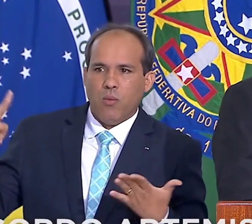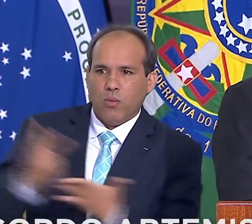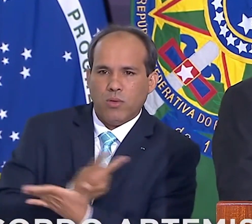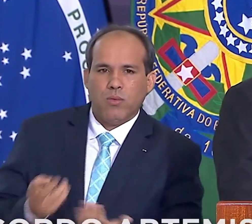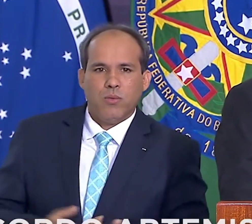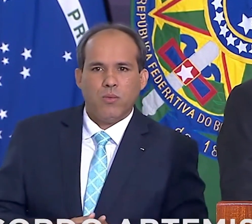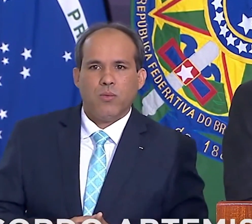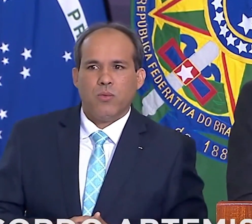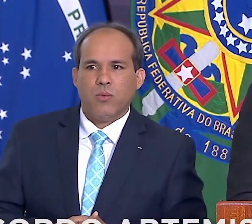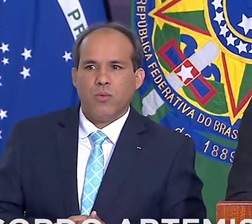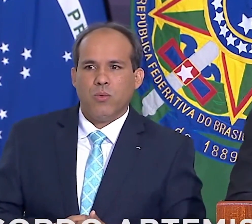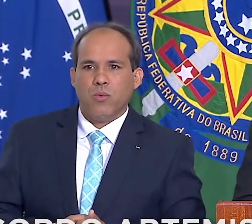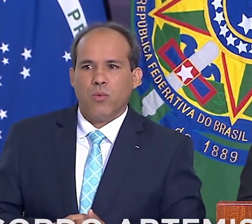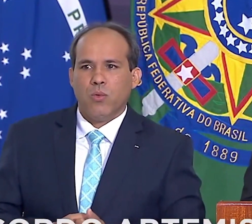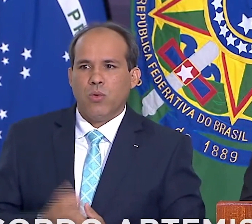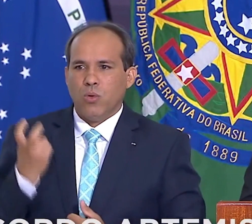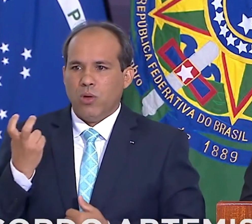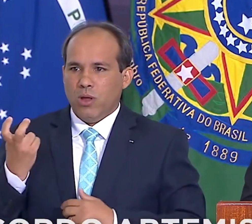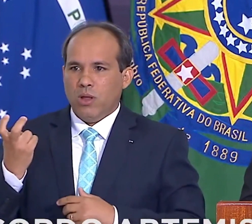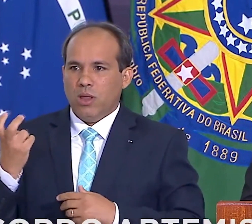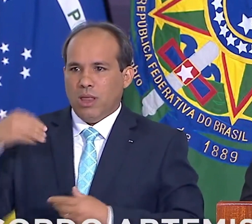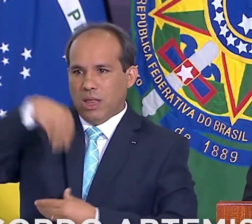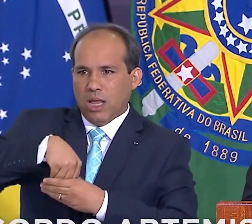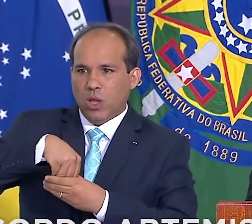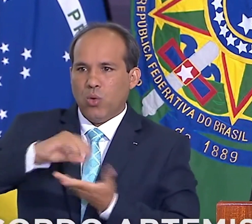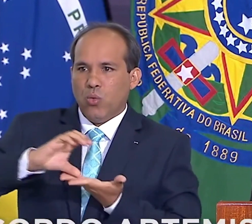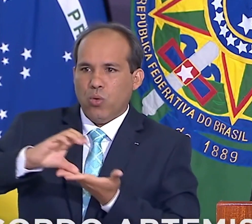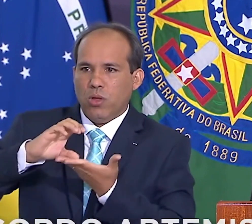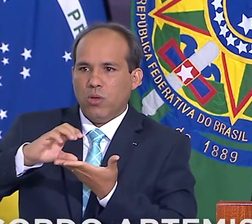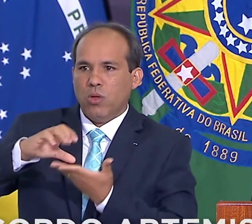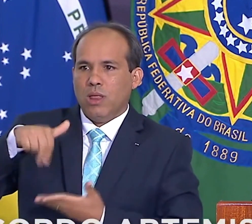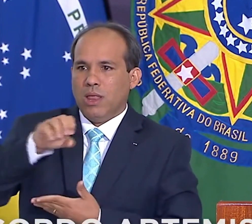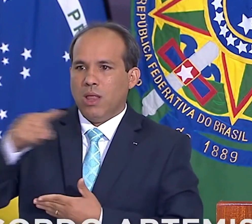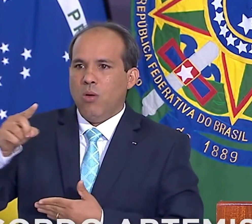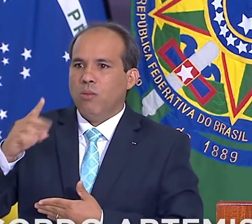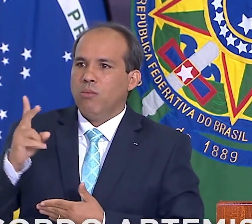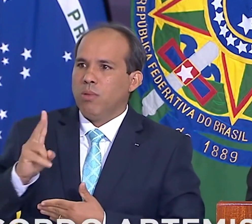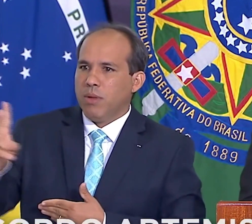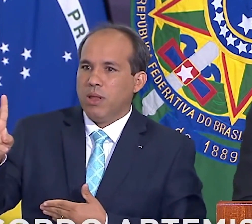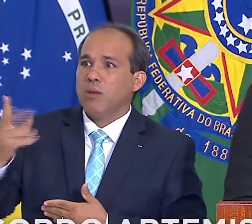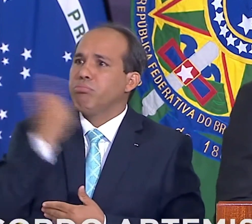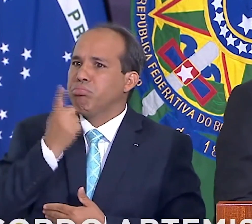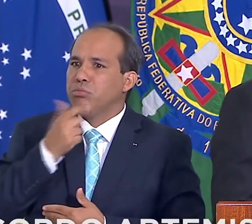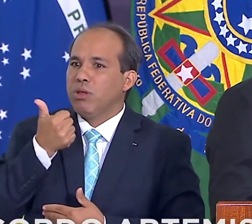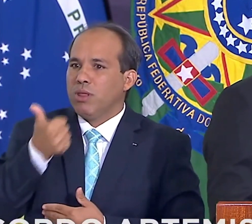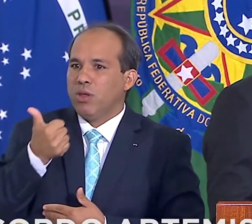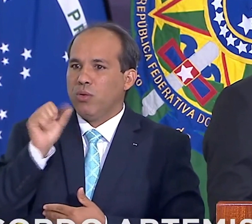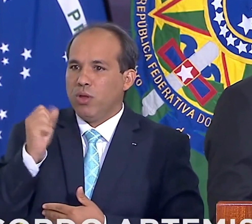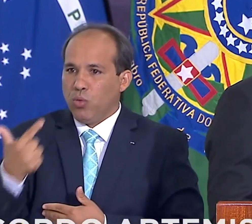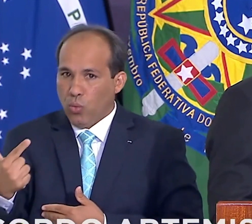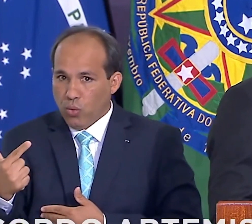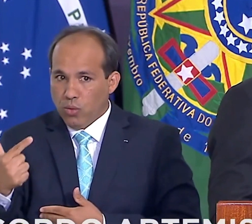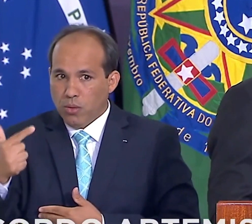tivemos, para uma cadeira no Conselho Não Permanente da ONU, tivemos o voto de 182